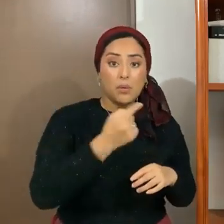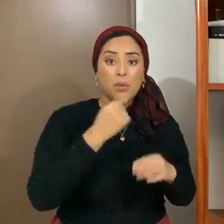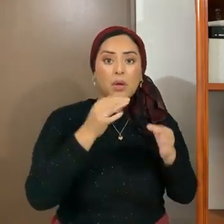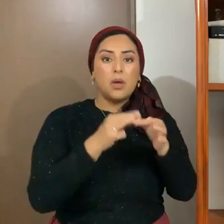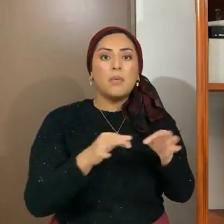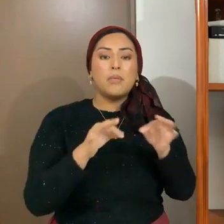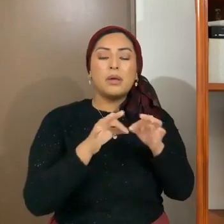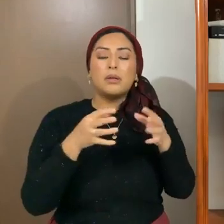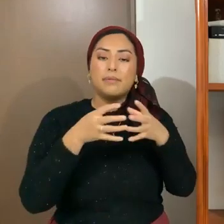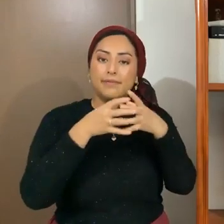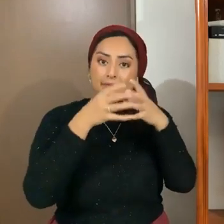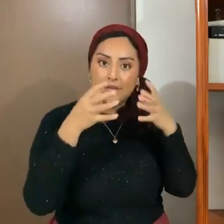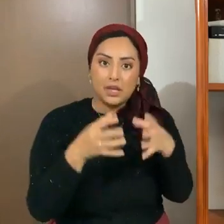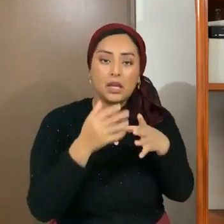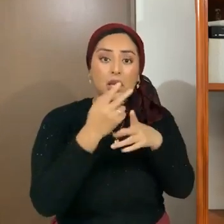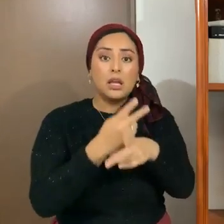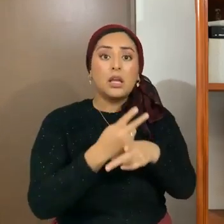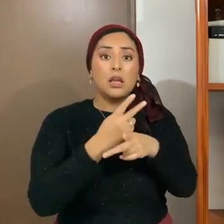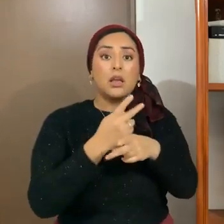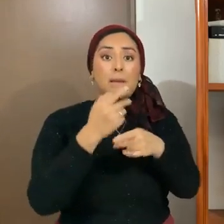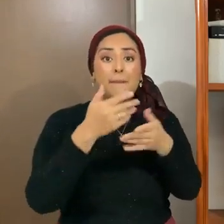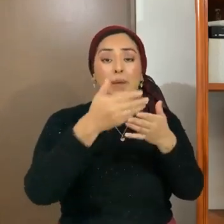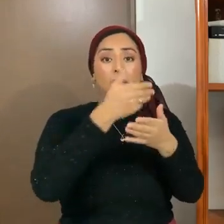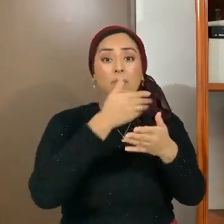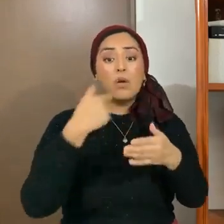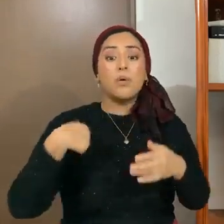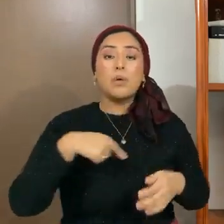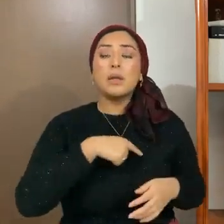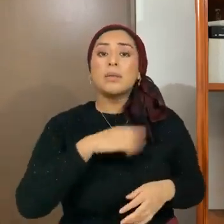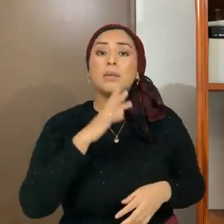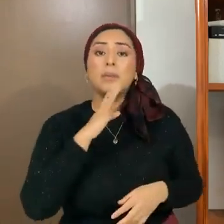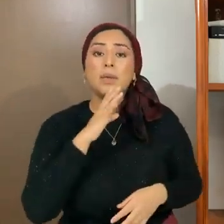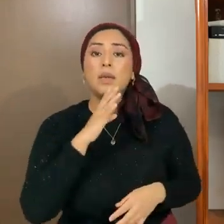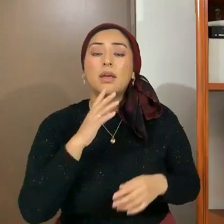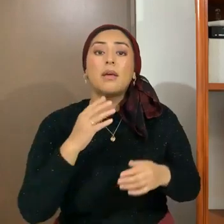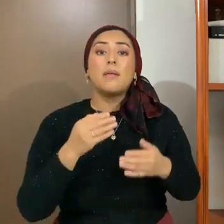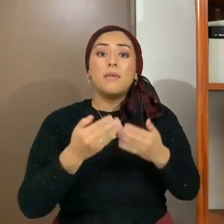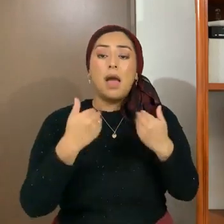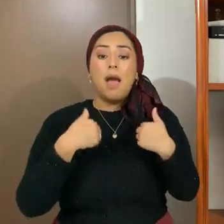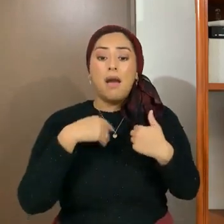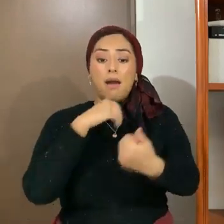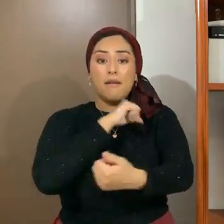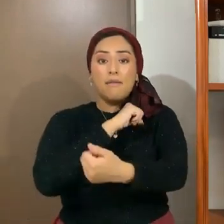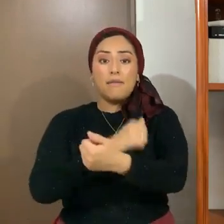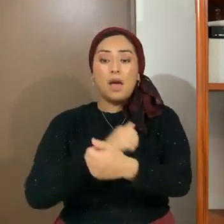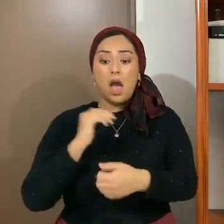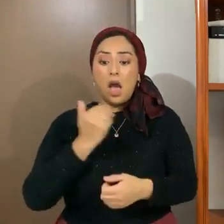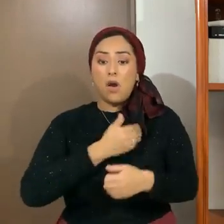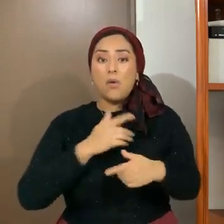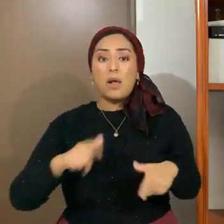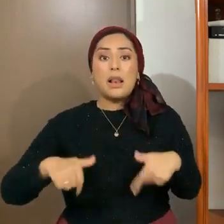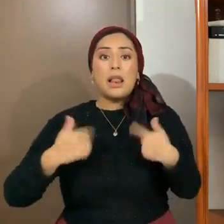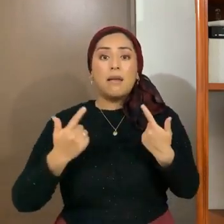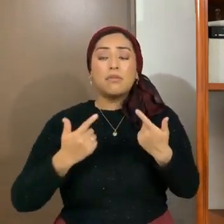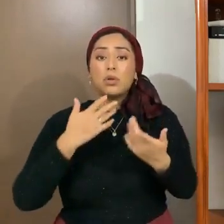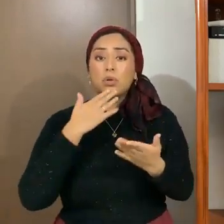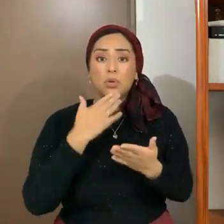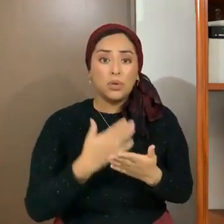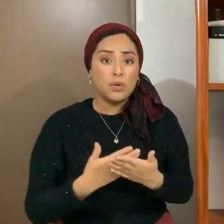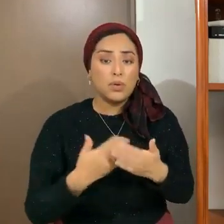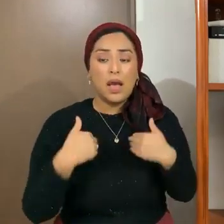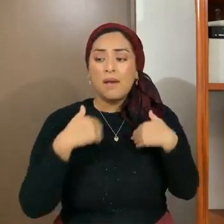tenemos que ser muy cuidadosos para que antes de hablar tengamos la autoridad, porque nuestra vida está bien, porque no